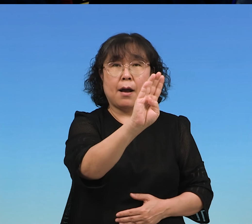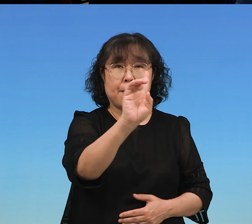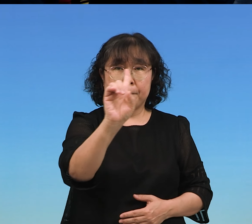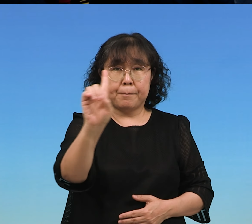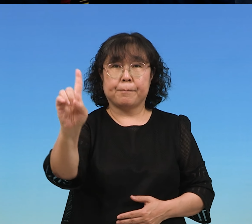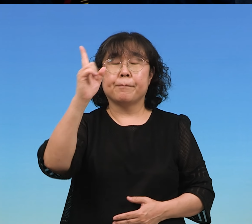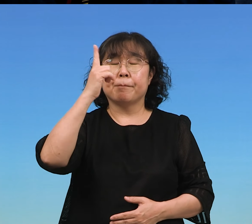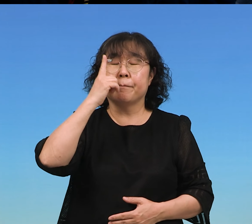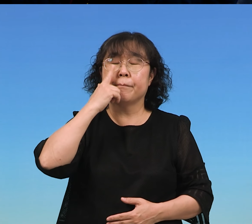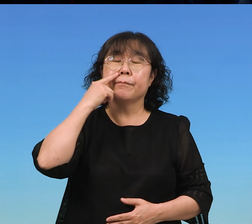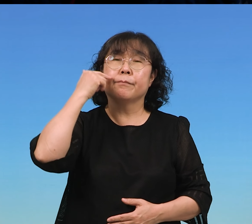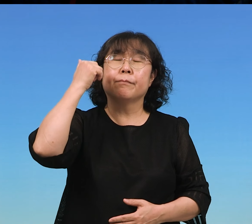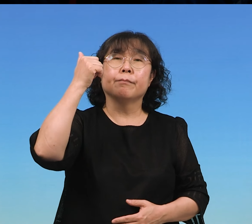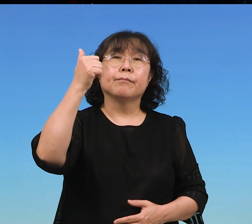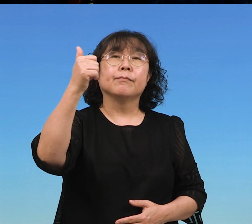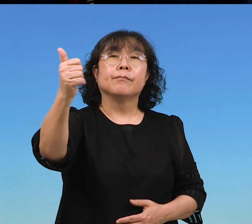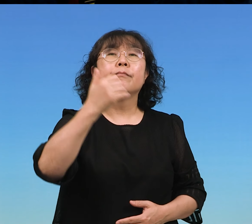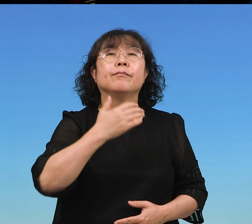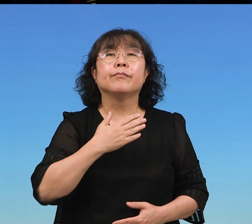아바 아버지,